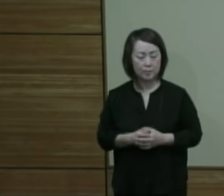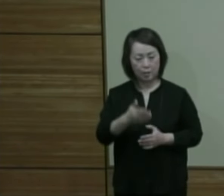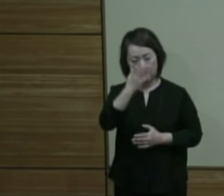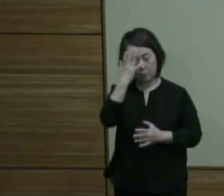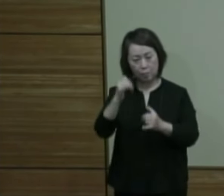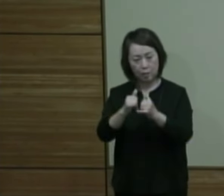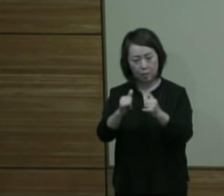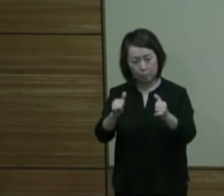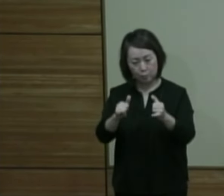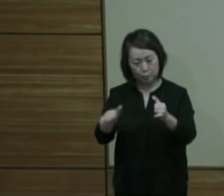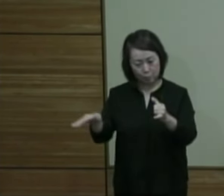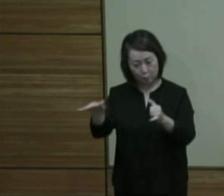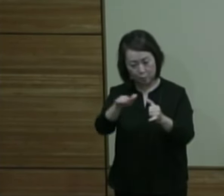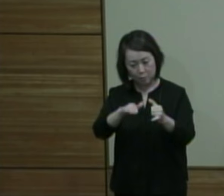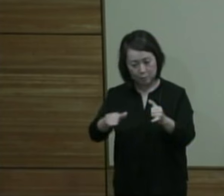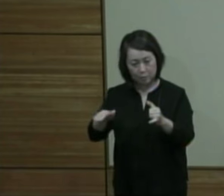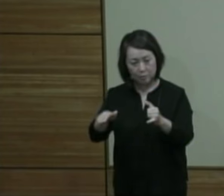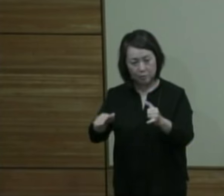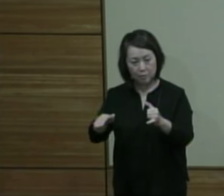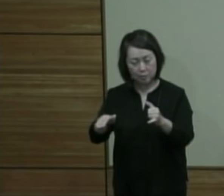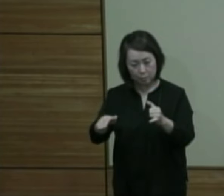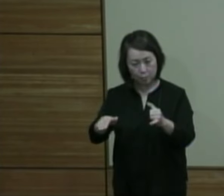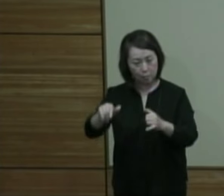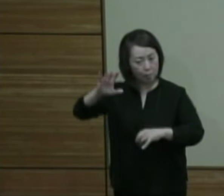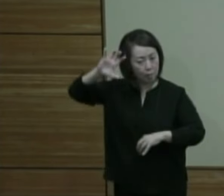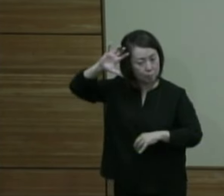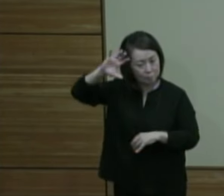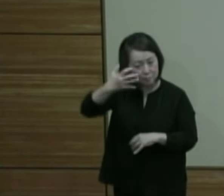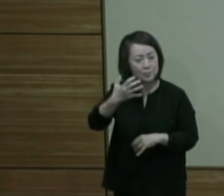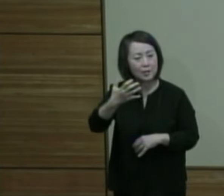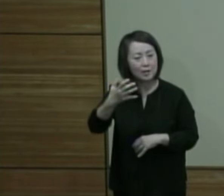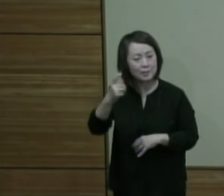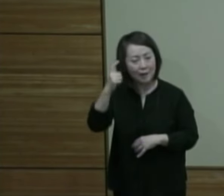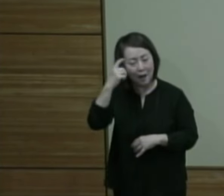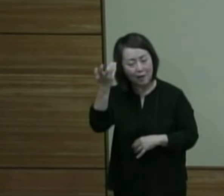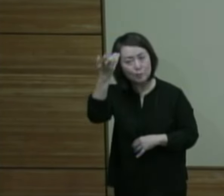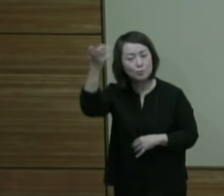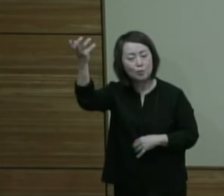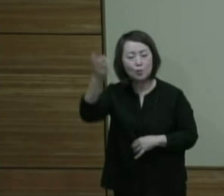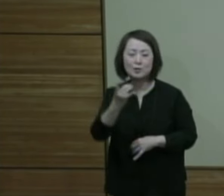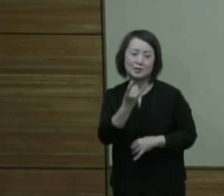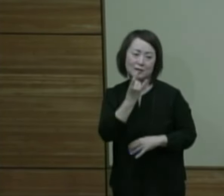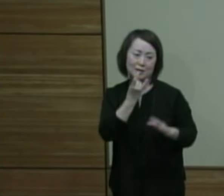という方々なんでしょうか、突拍子もないような発想を期待したいと思っております。